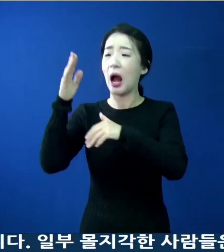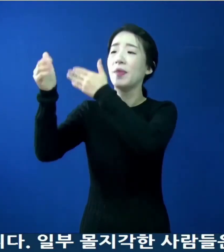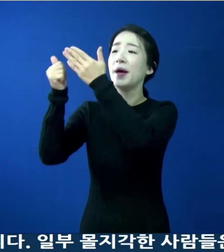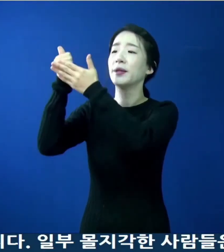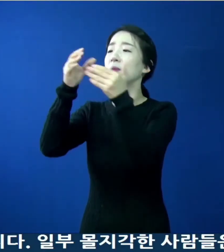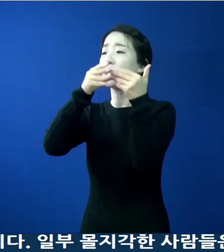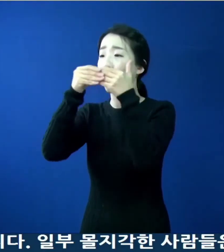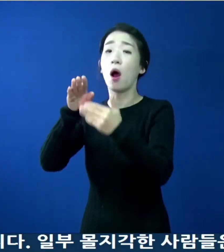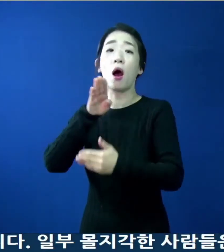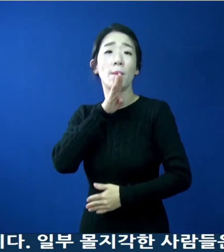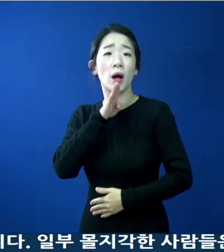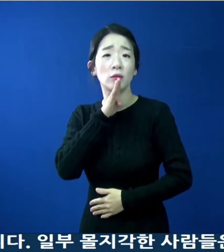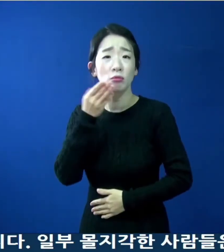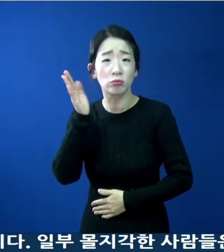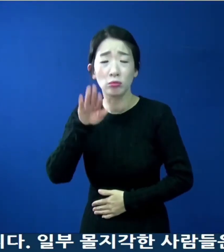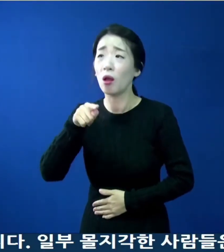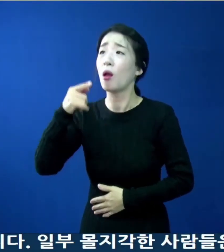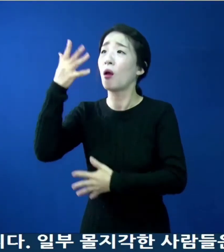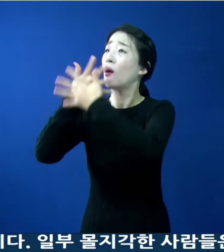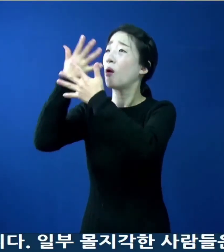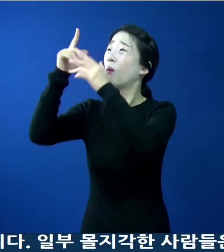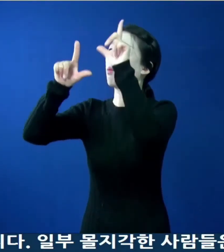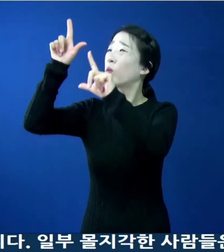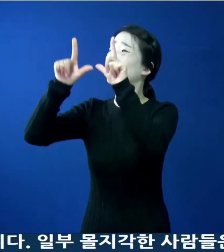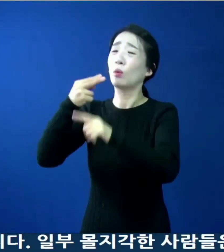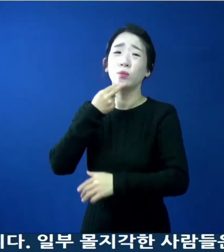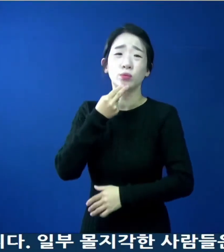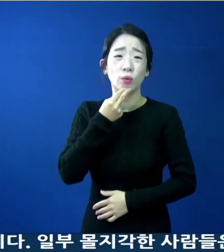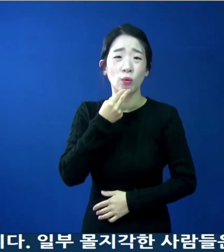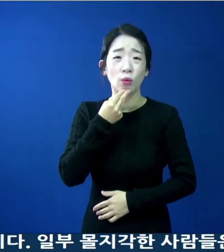하나님의 모습이 금송아지야, 이렇게 만든 거예요.